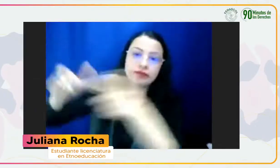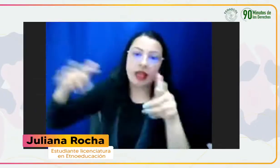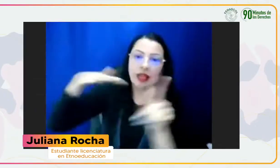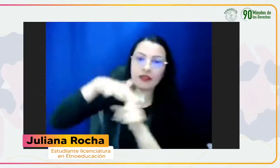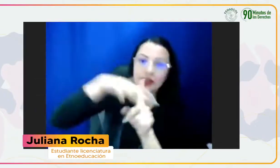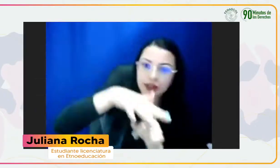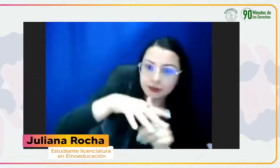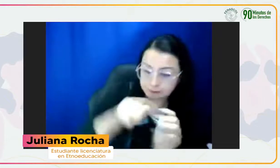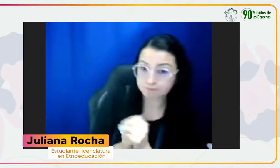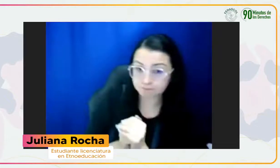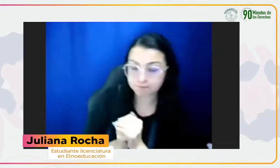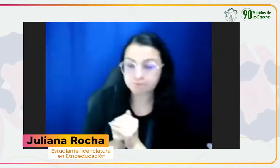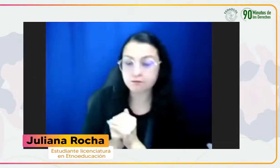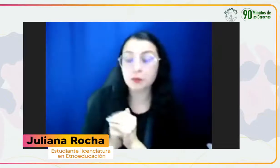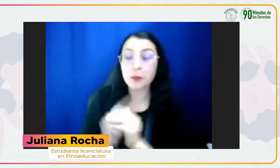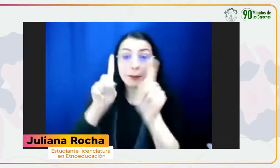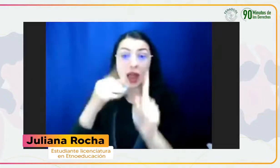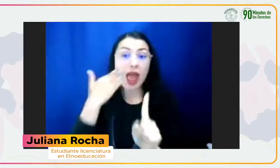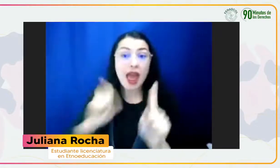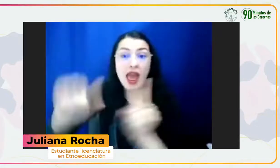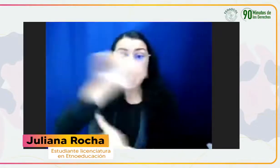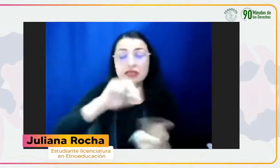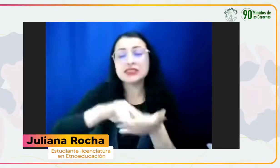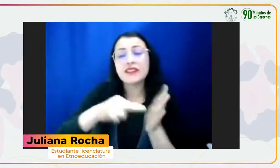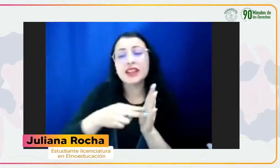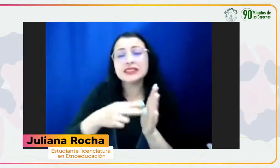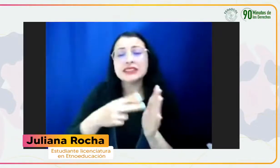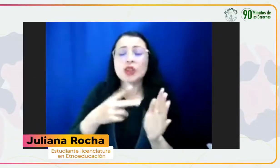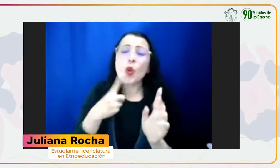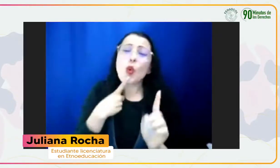afectando la participación, y por eso es que no lo es tanto.